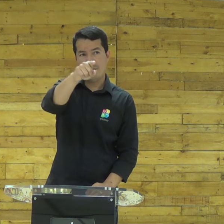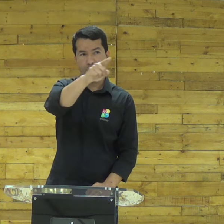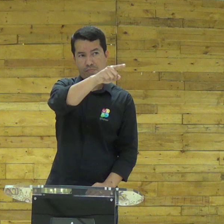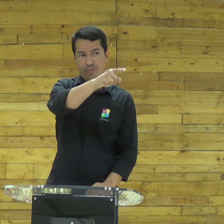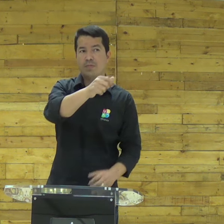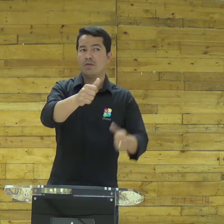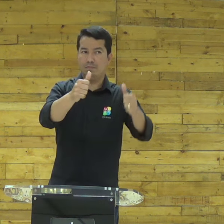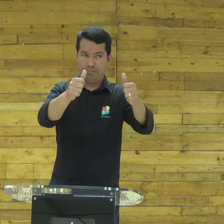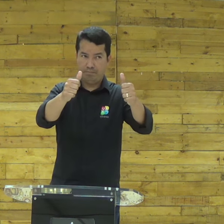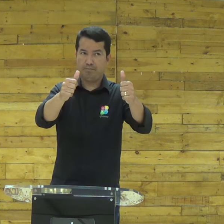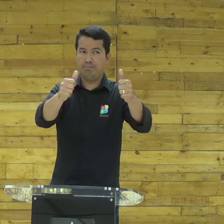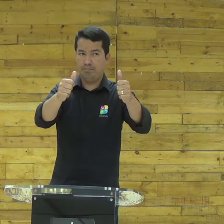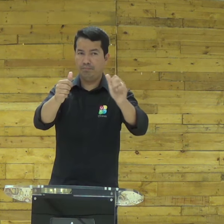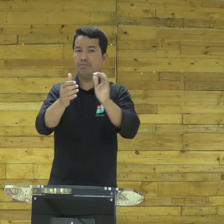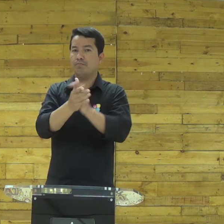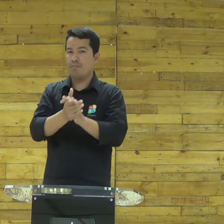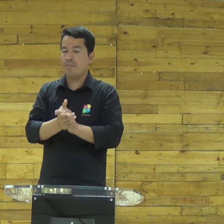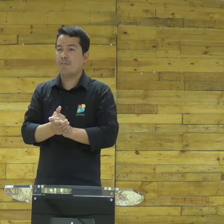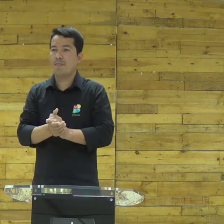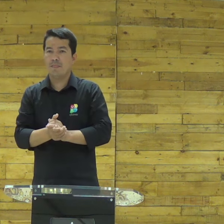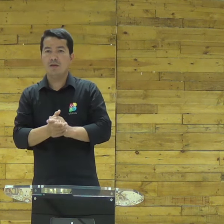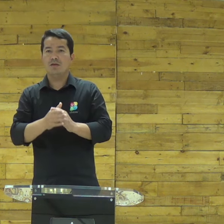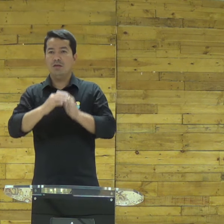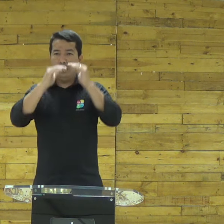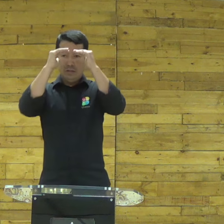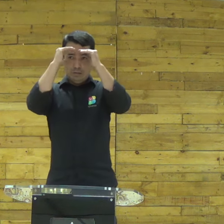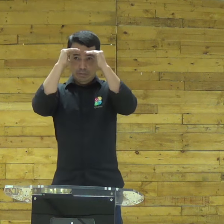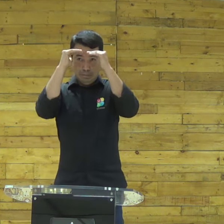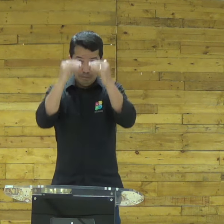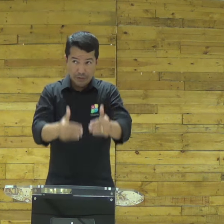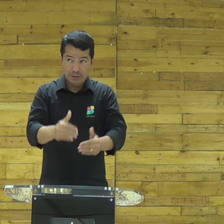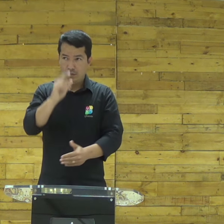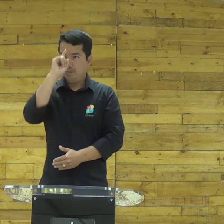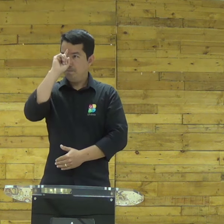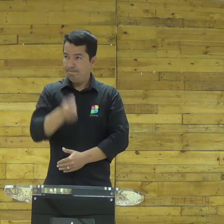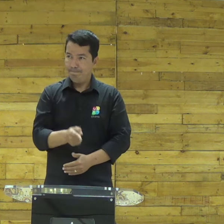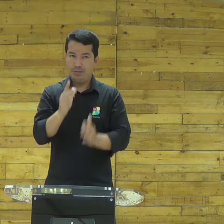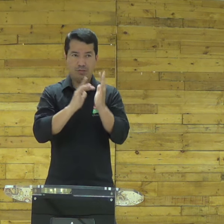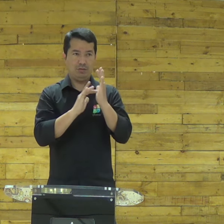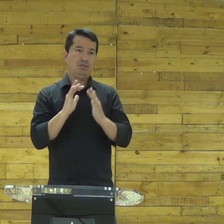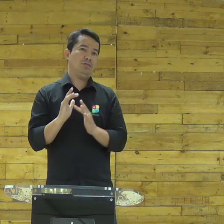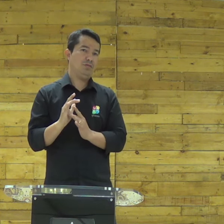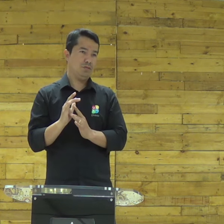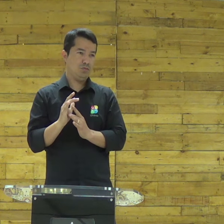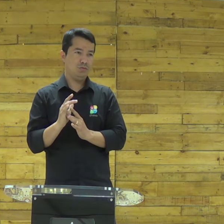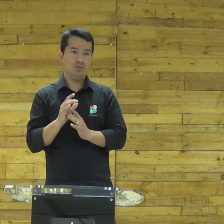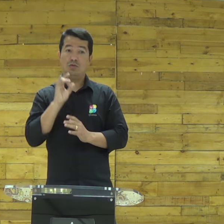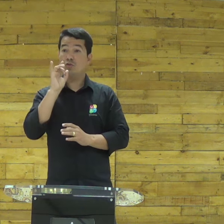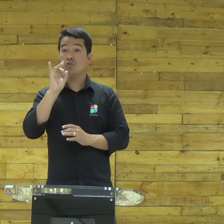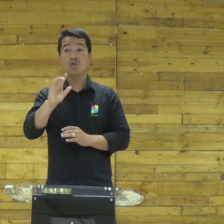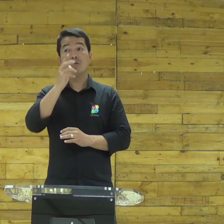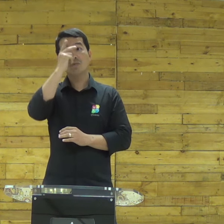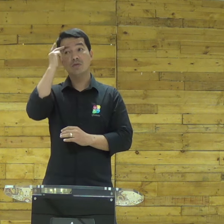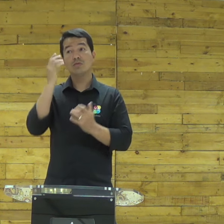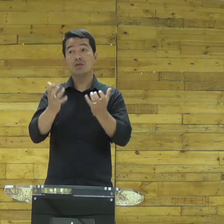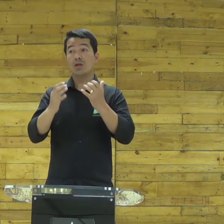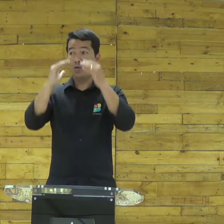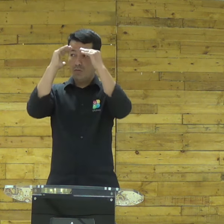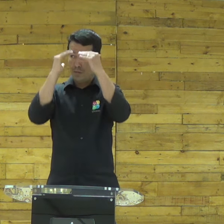você aceita esse compromisso fique em pé nós queremos obedecer ao mandamento de Jesus eu